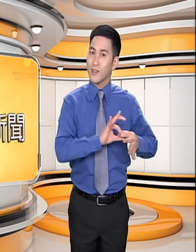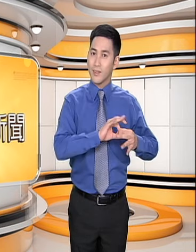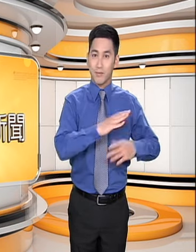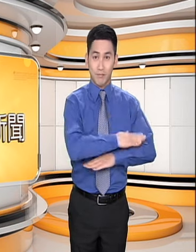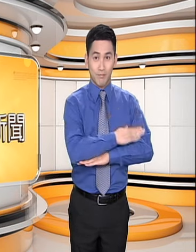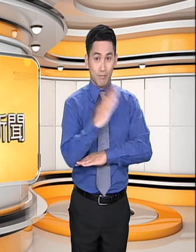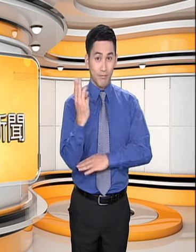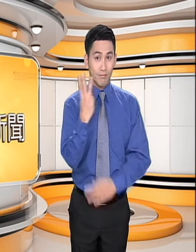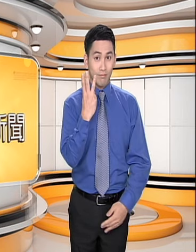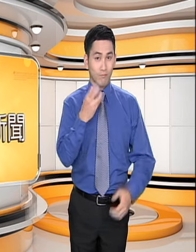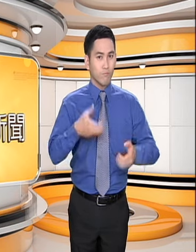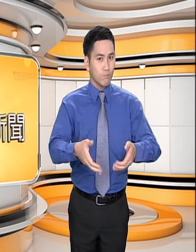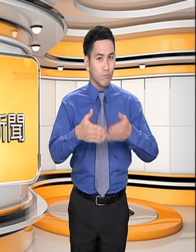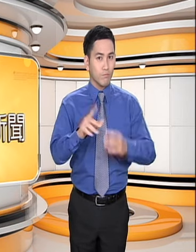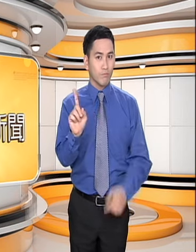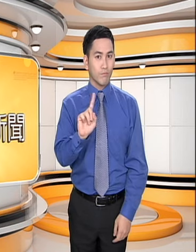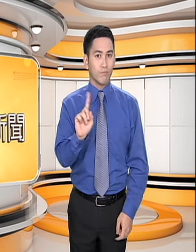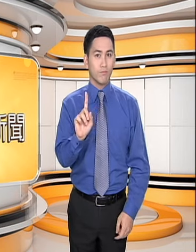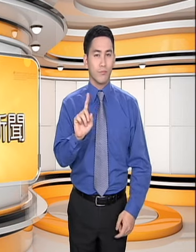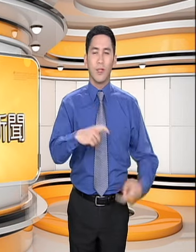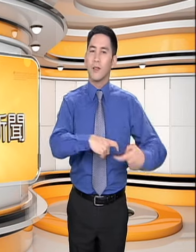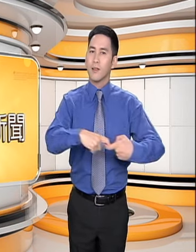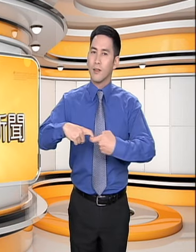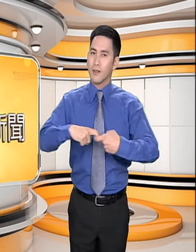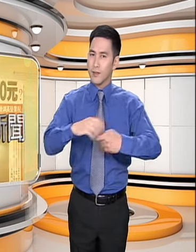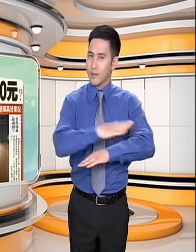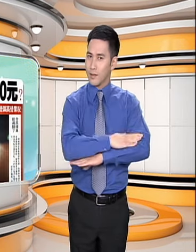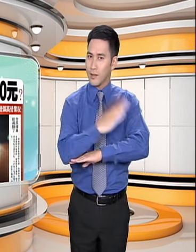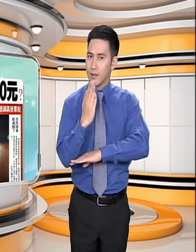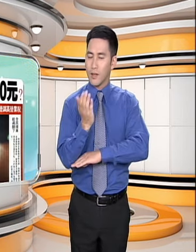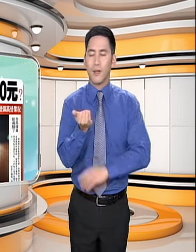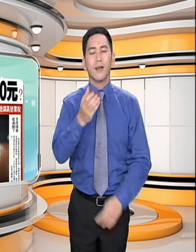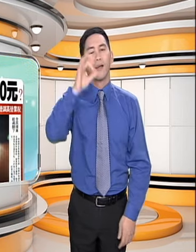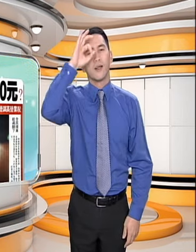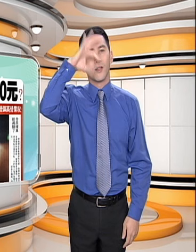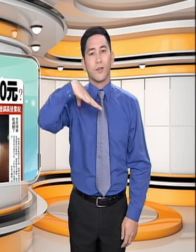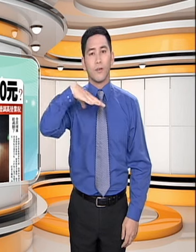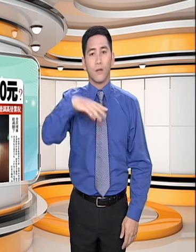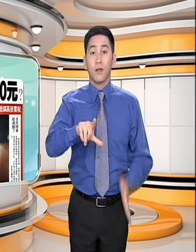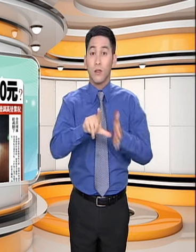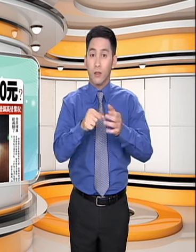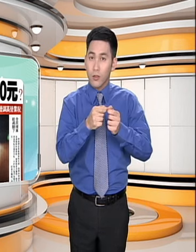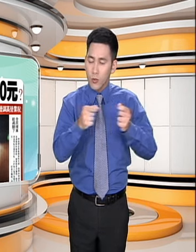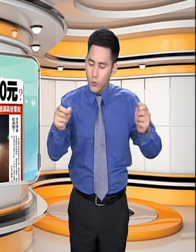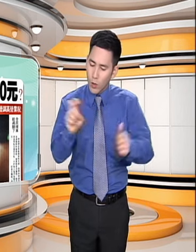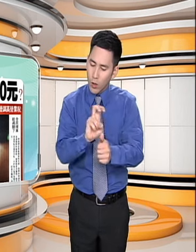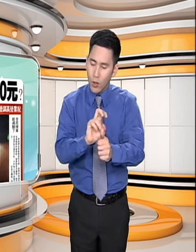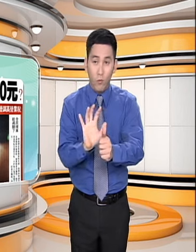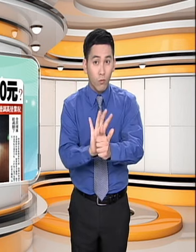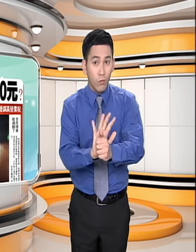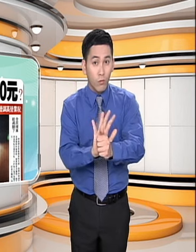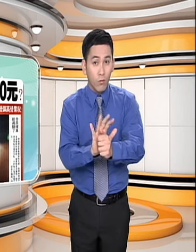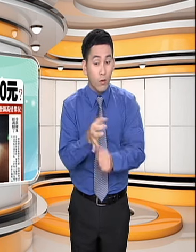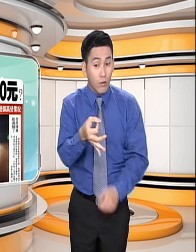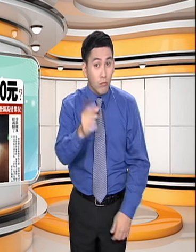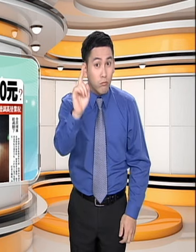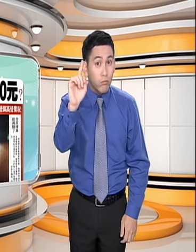来关心各大报的头条焦点。联合报的头条一样也是，为了要筹措长照服务的